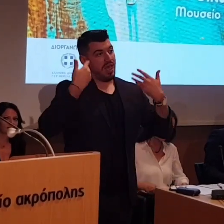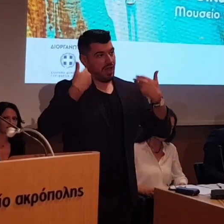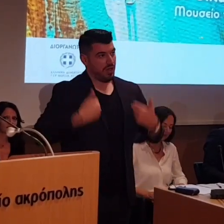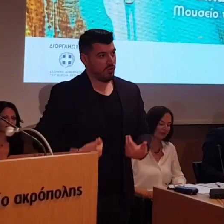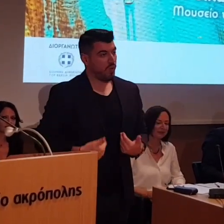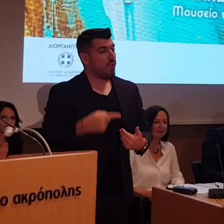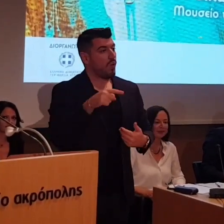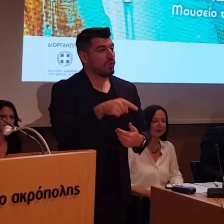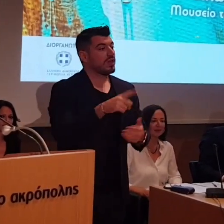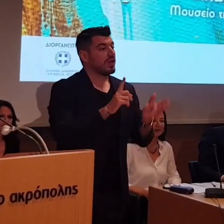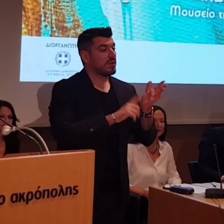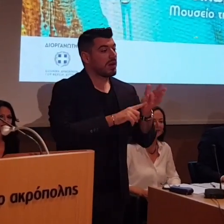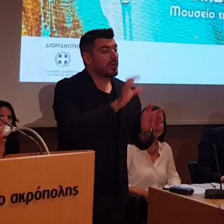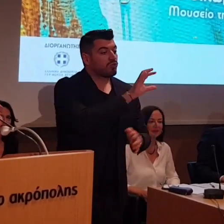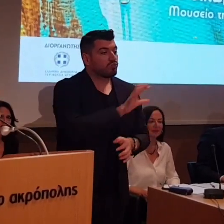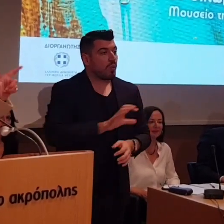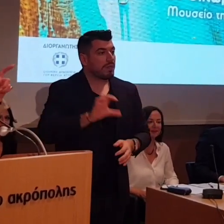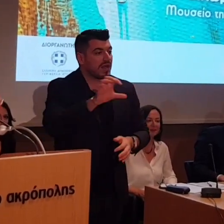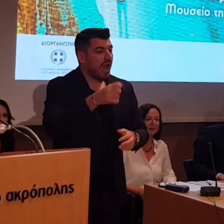να έχεις